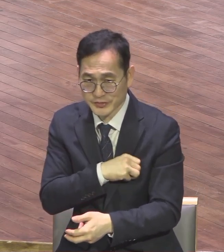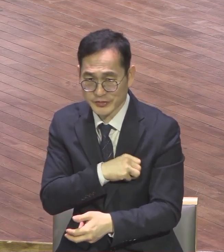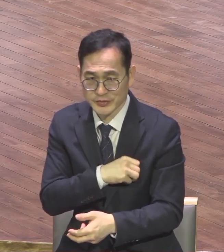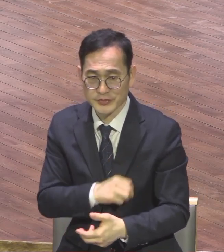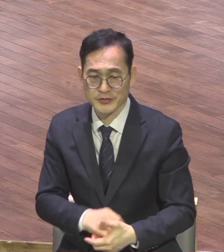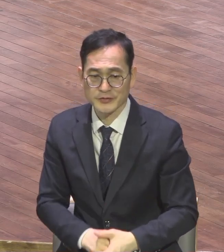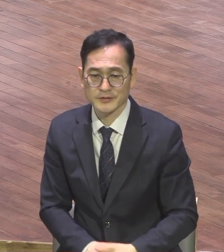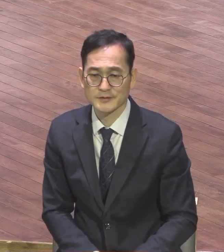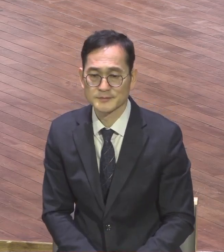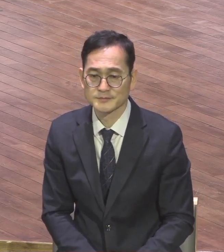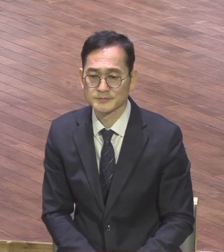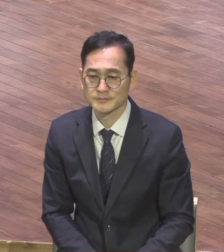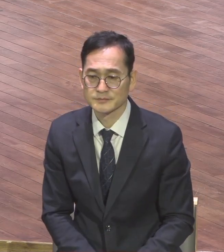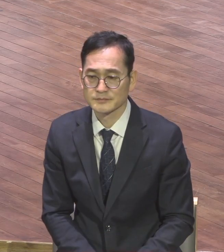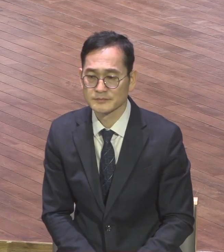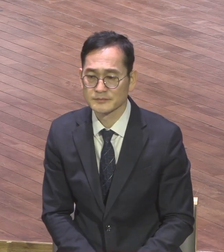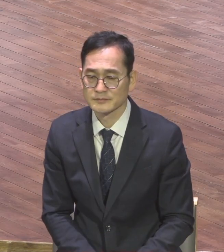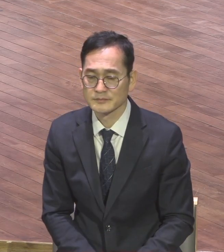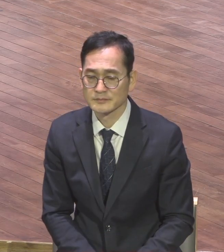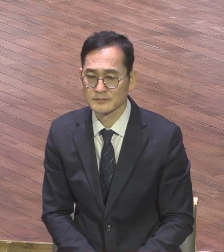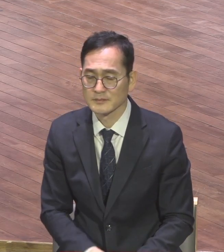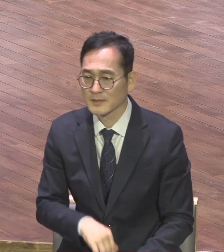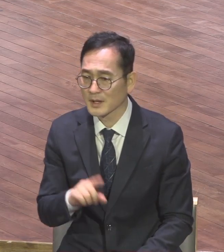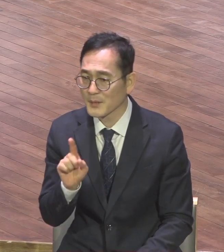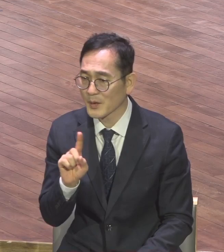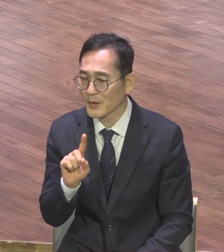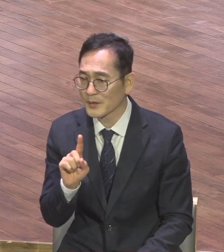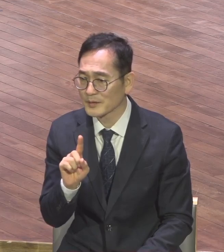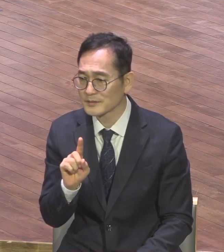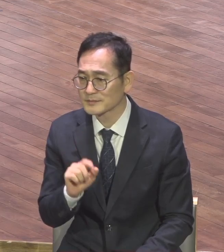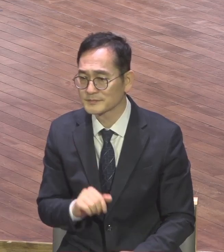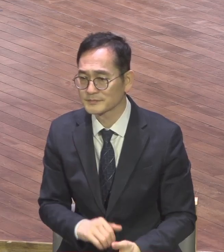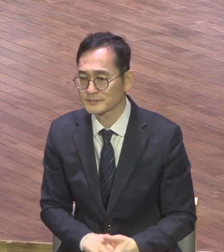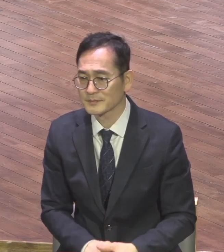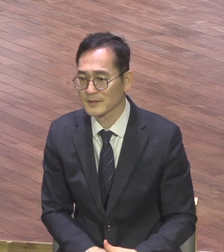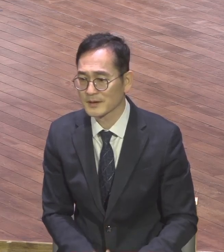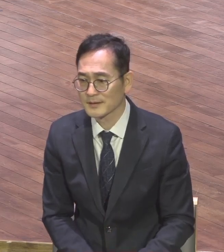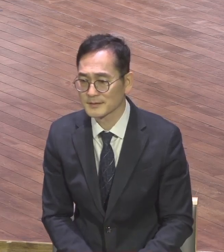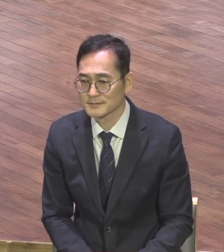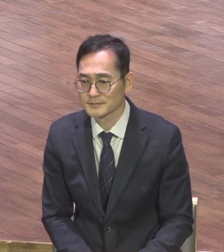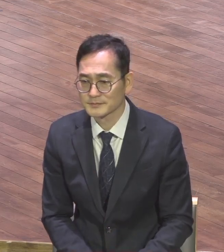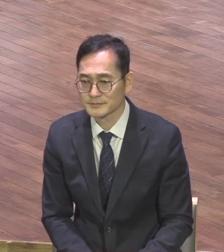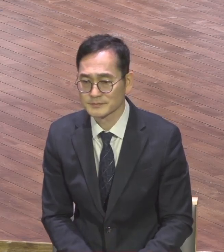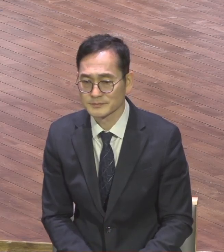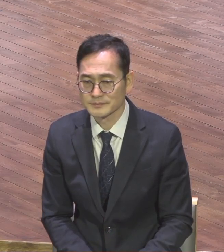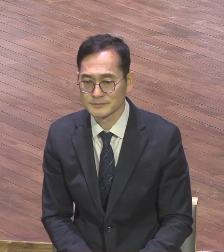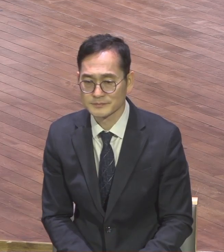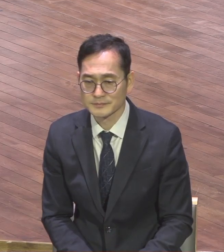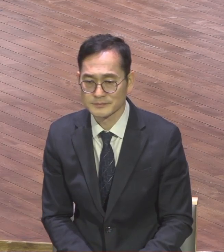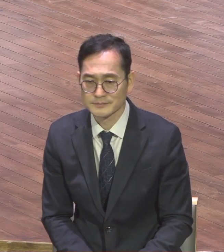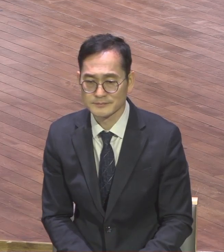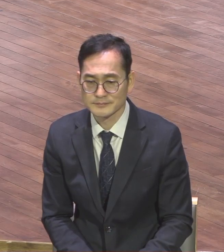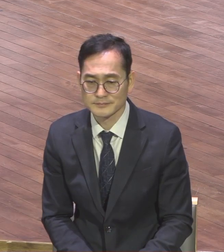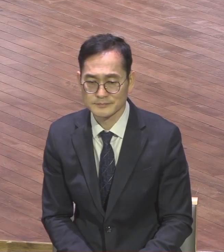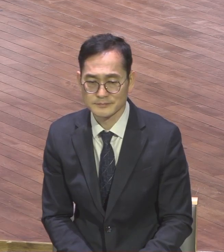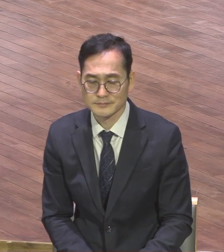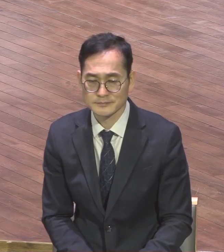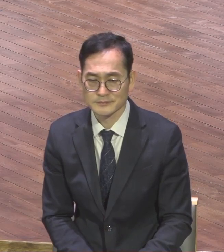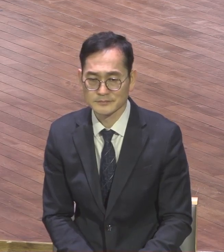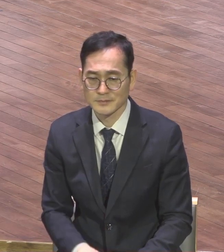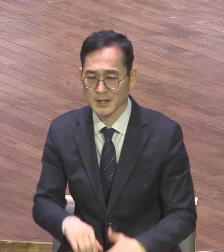3천 나라 5천 인조 복음을 해나갈 수 있습니까? 우리가 무언 능력이 있어서 한 가지밖에 없어요.